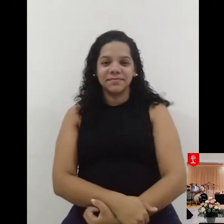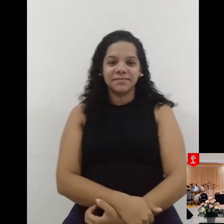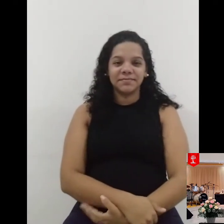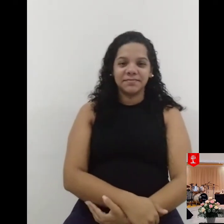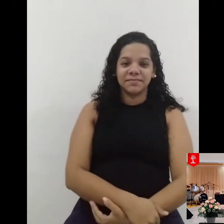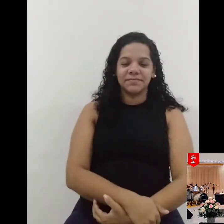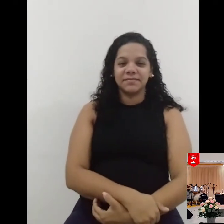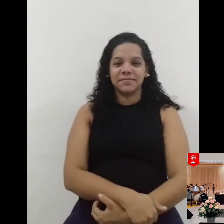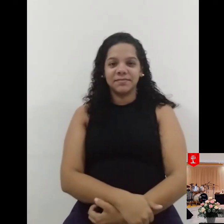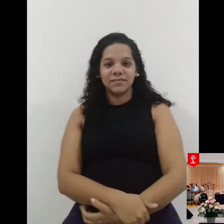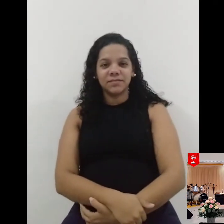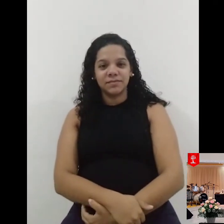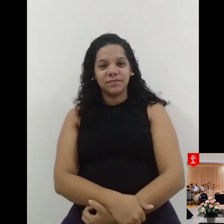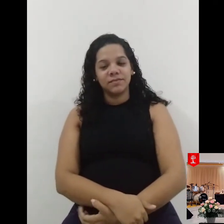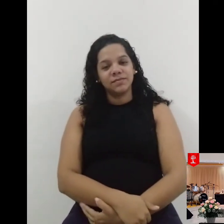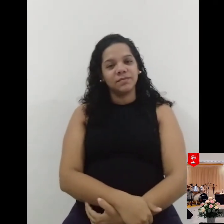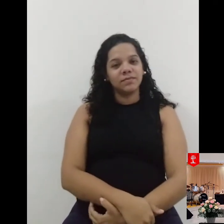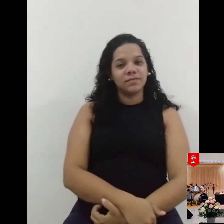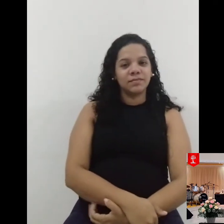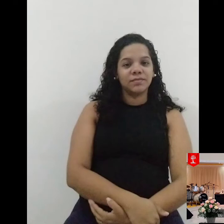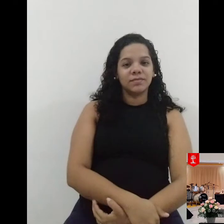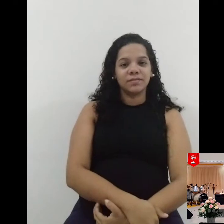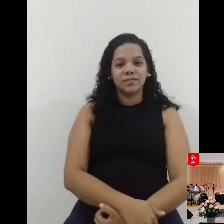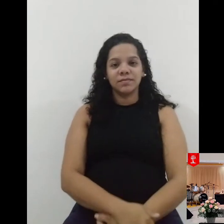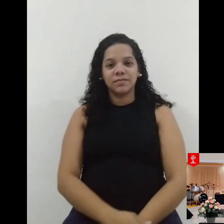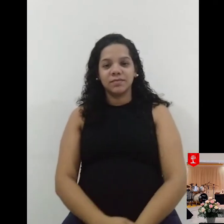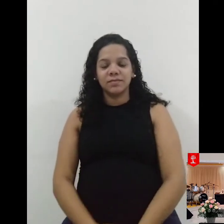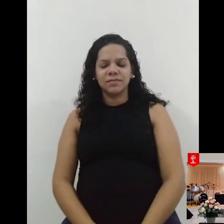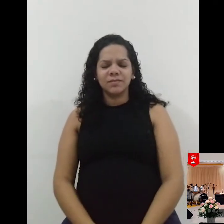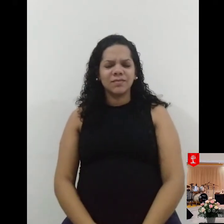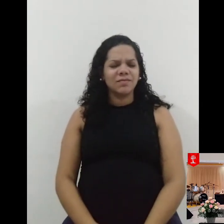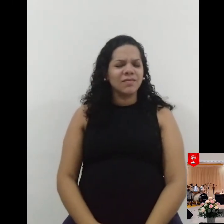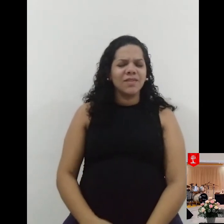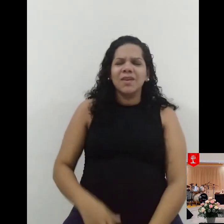És tudo que eu preciso,